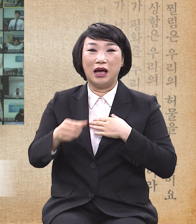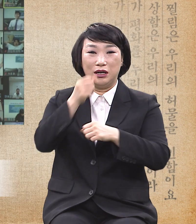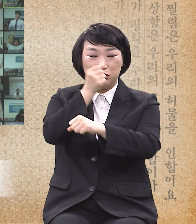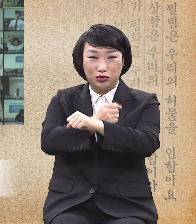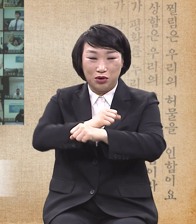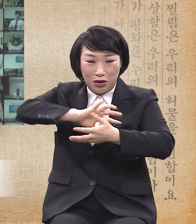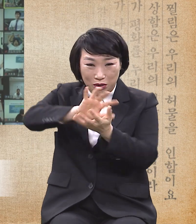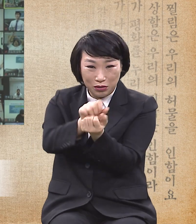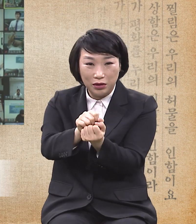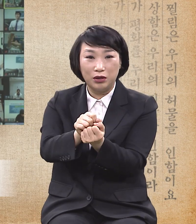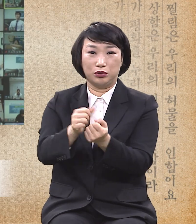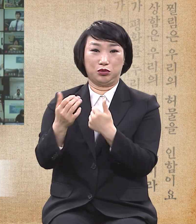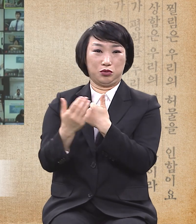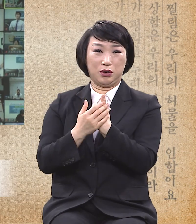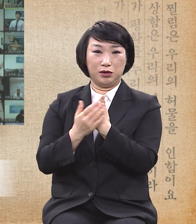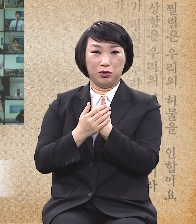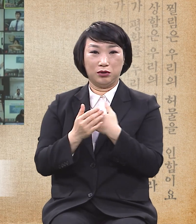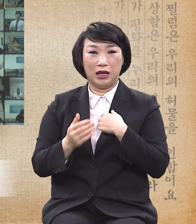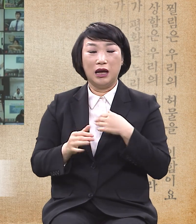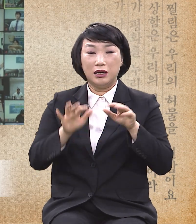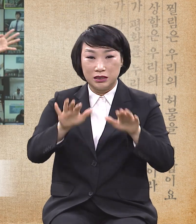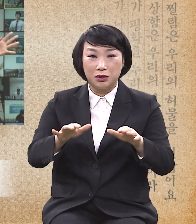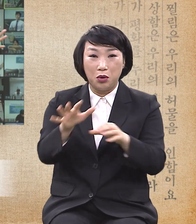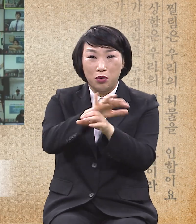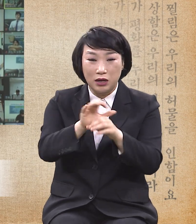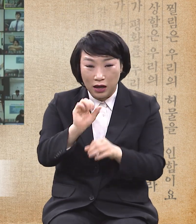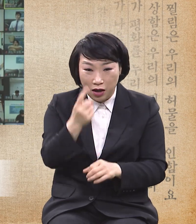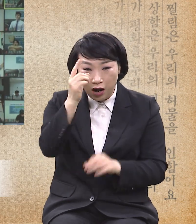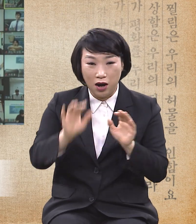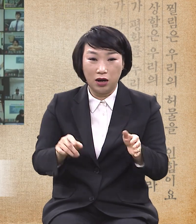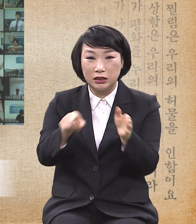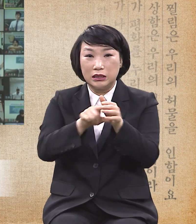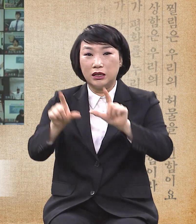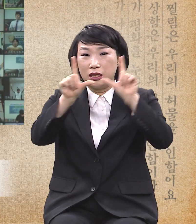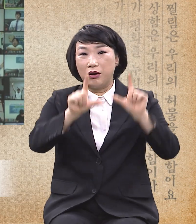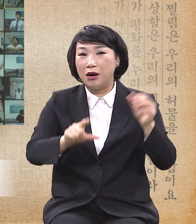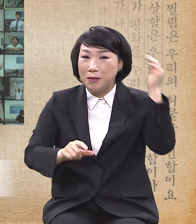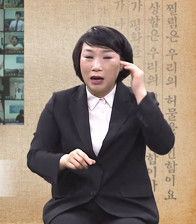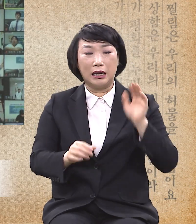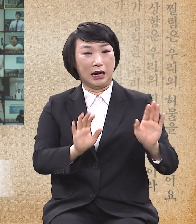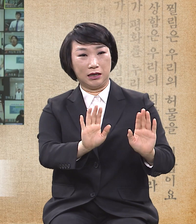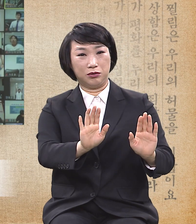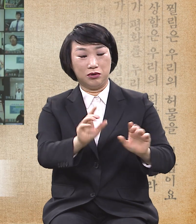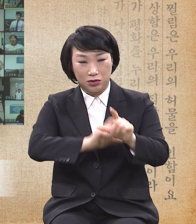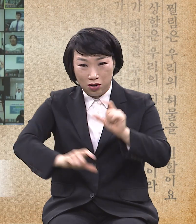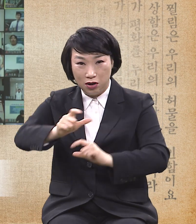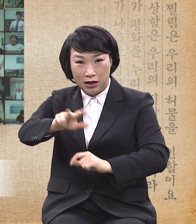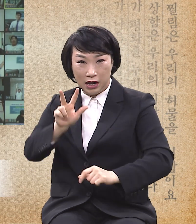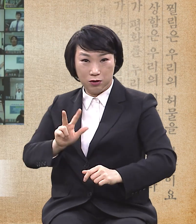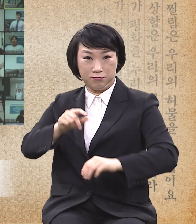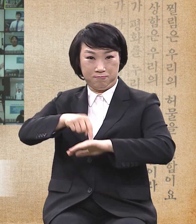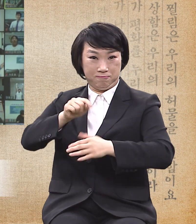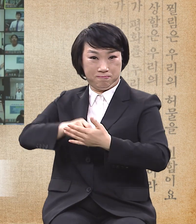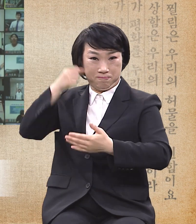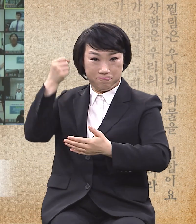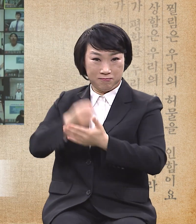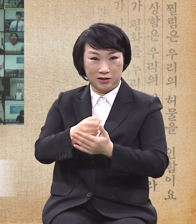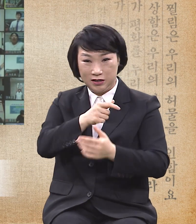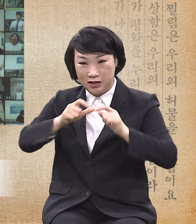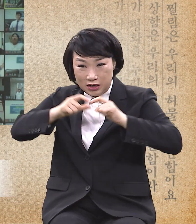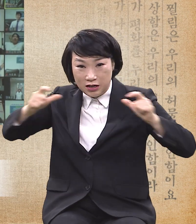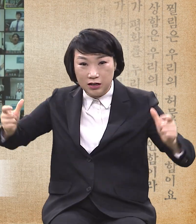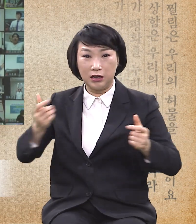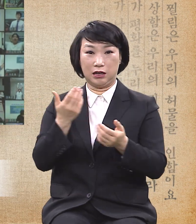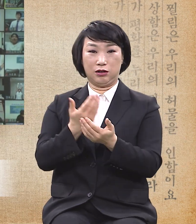수고를 다하게 도와주시고 이 코로나 때문에 신앙생활이 방해받는 것이 아니라 더 각오와 결심이 커지게